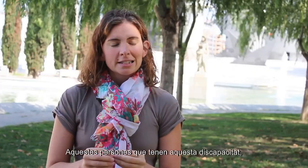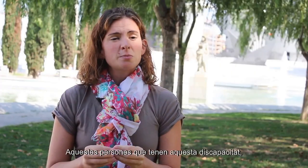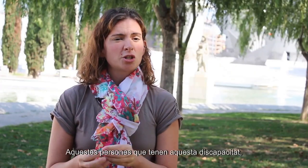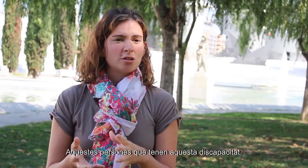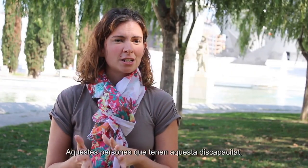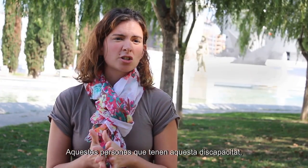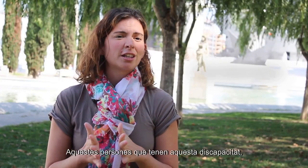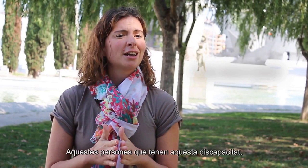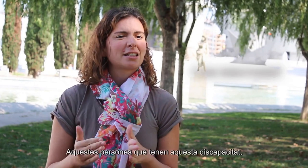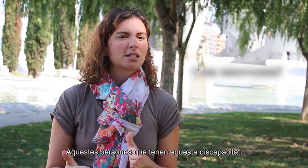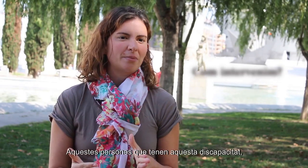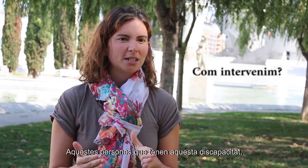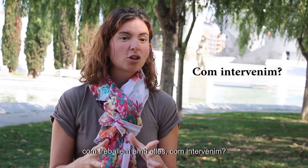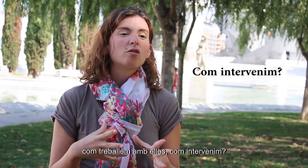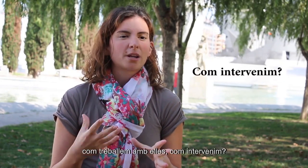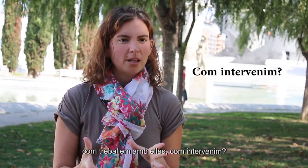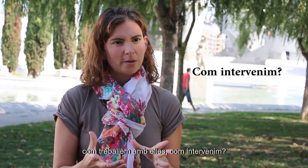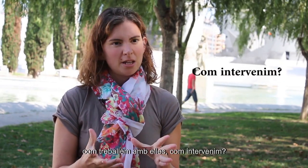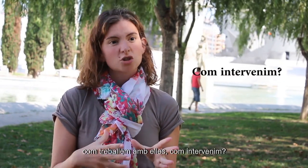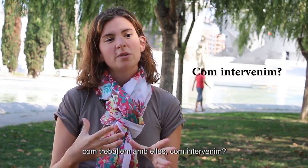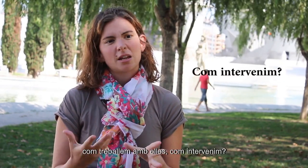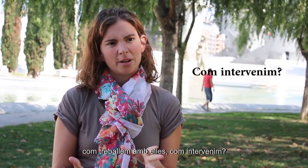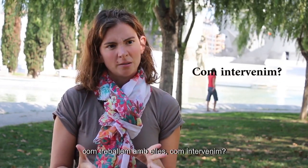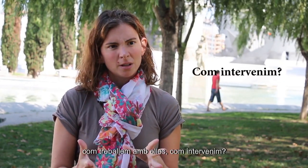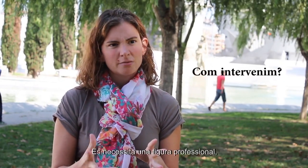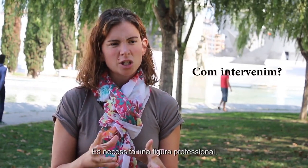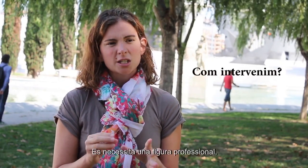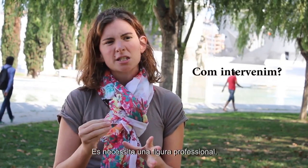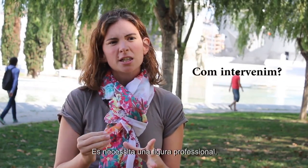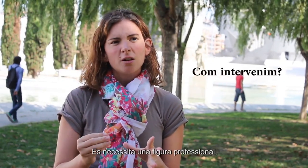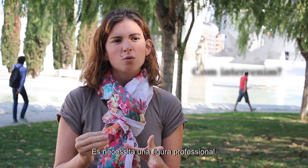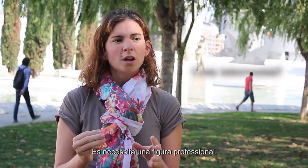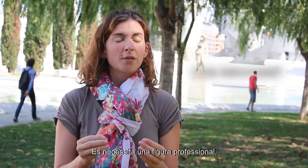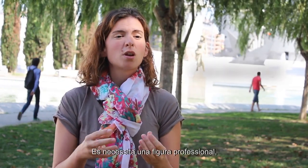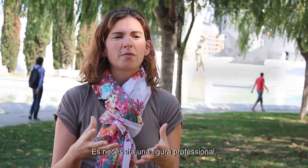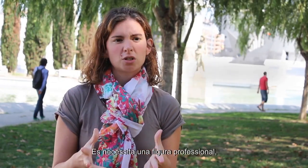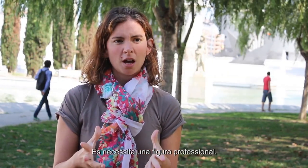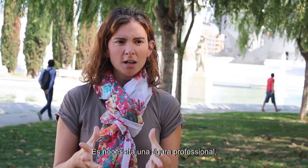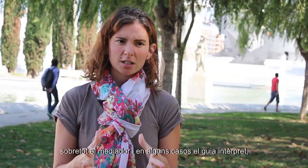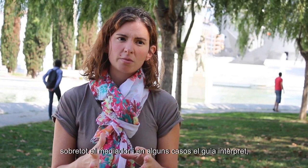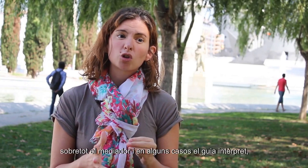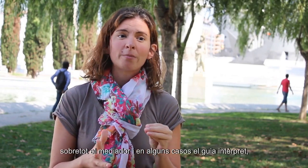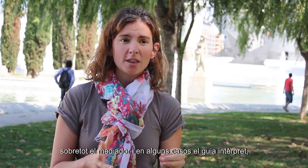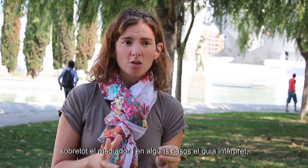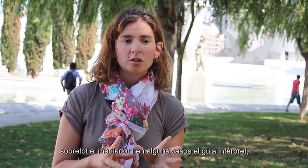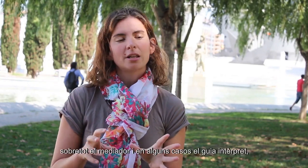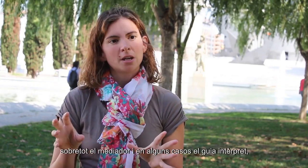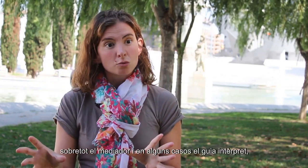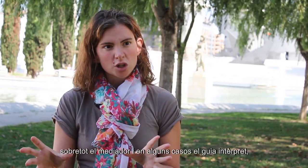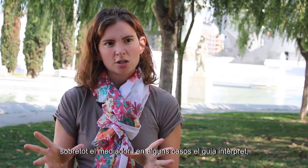Aquestes persones que tenen aquesta discapacitat, com treballem amb elles, com intervenim? Llavors es necessita una figura professional, que és sobretot el mediador i també en alguns casos